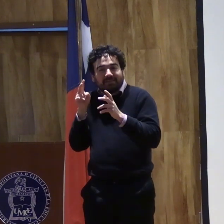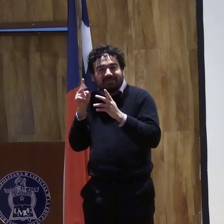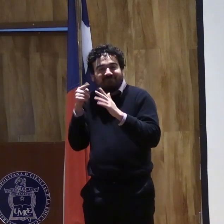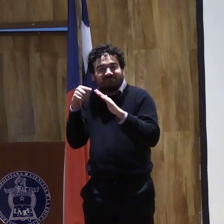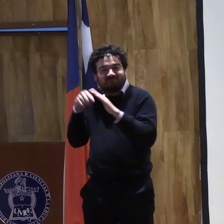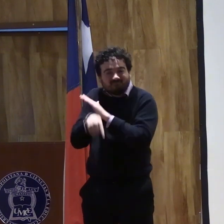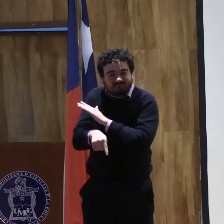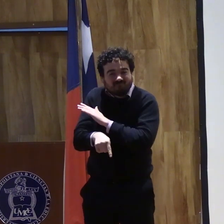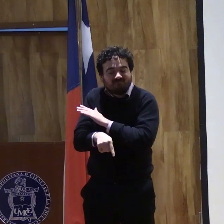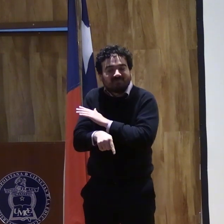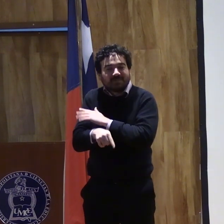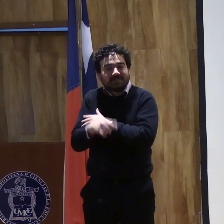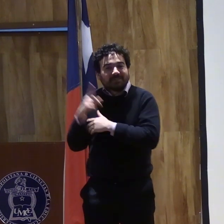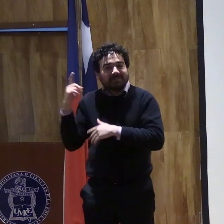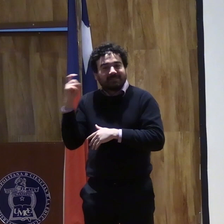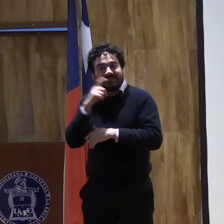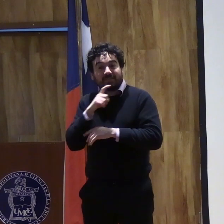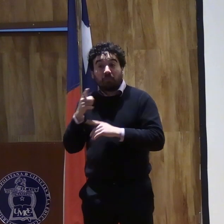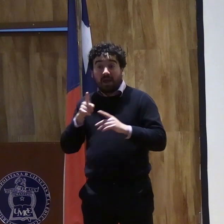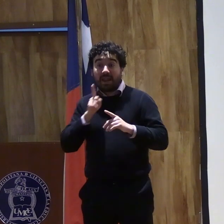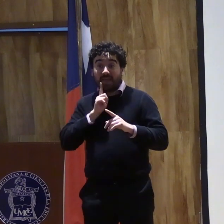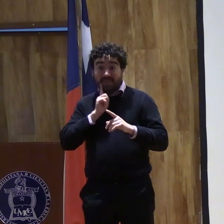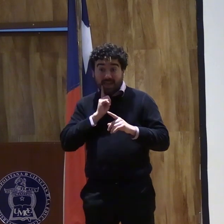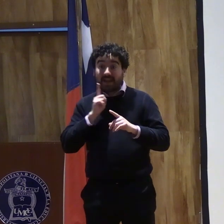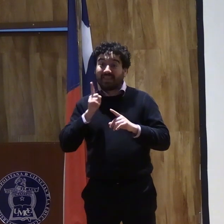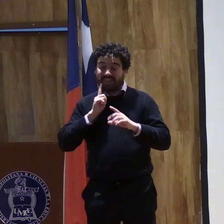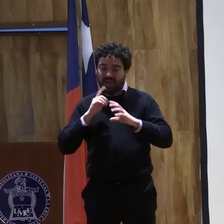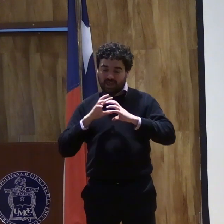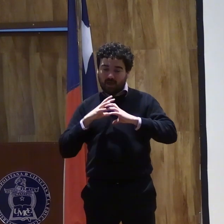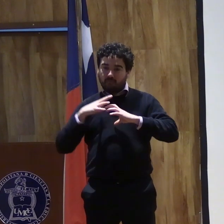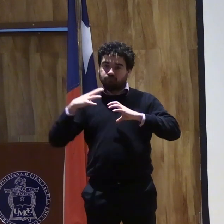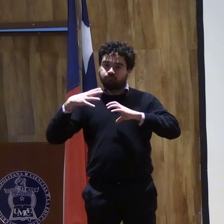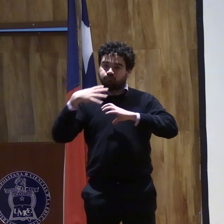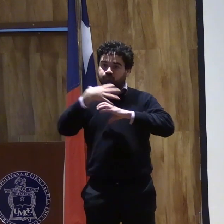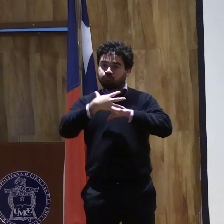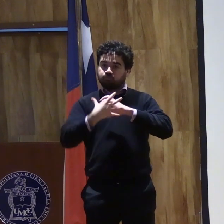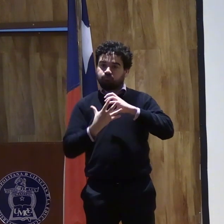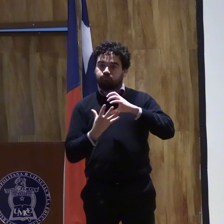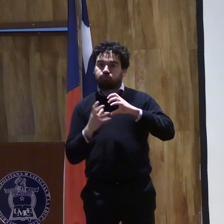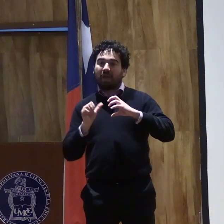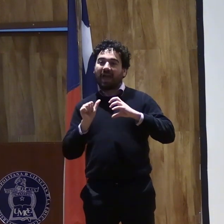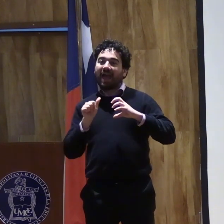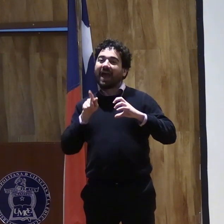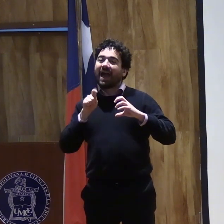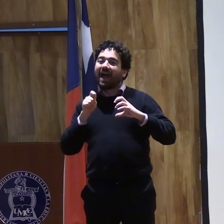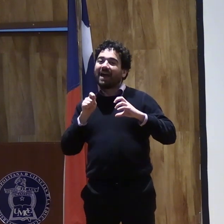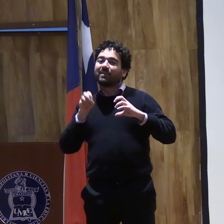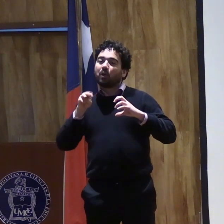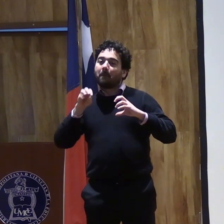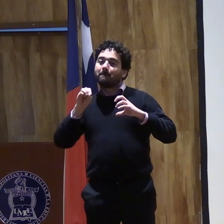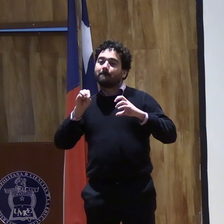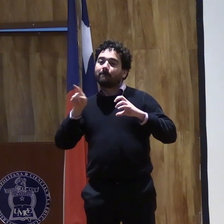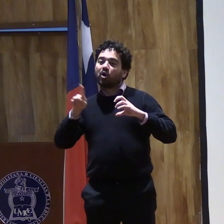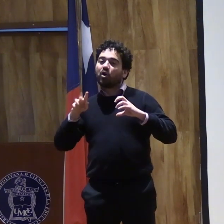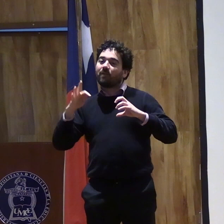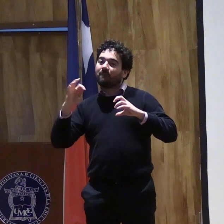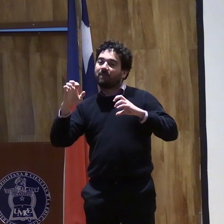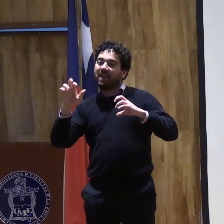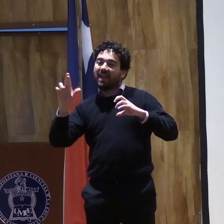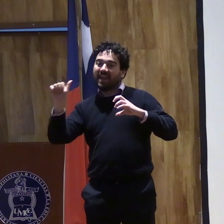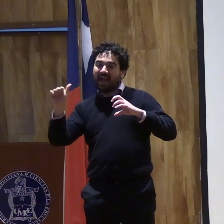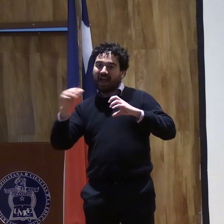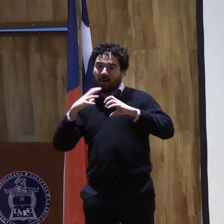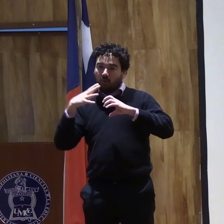una atmósfera y la atmósfera hace una intermediación. Si por ejemplo,